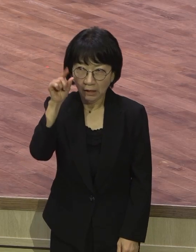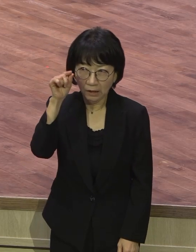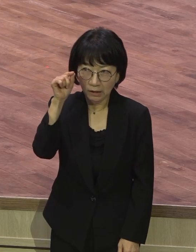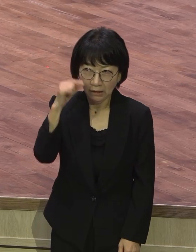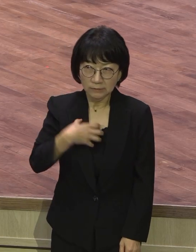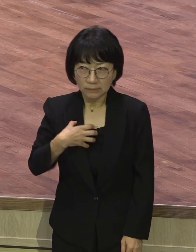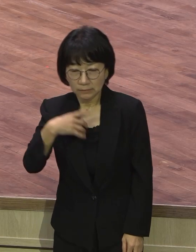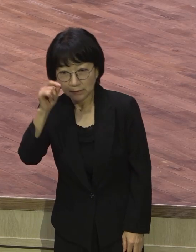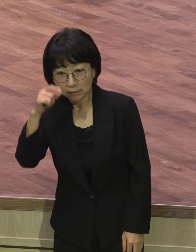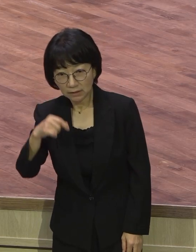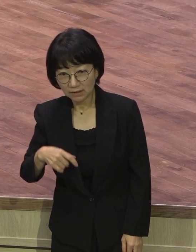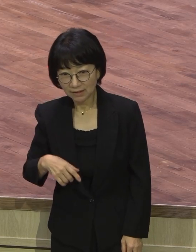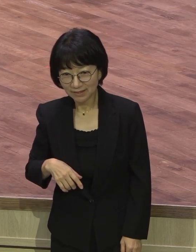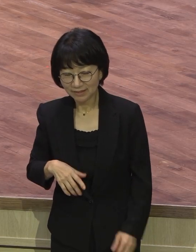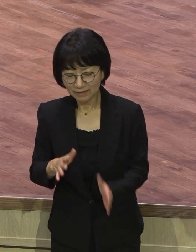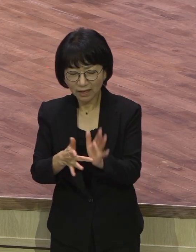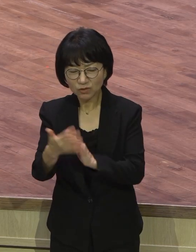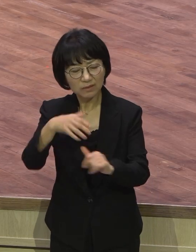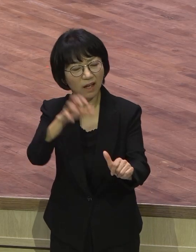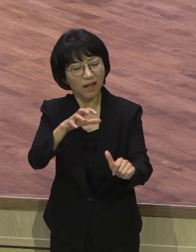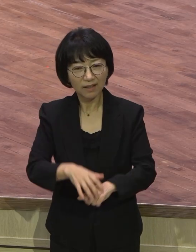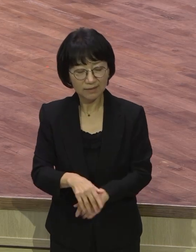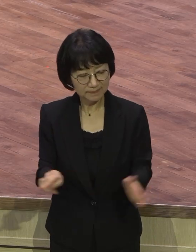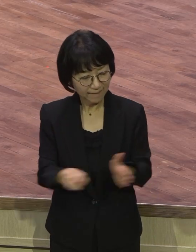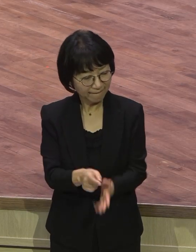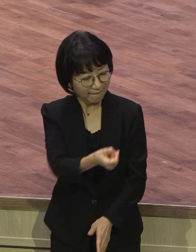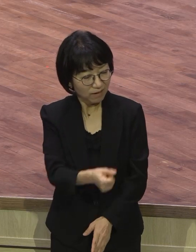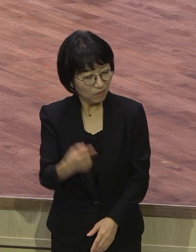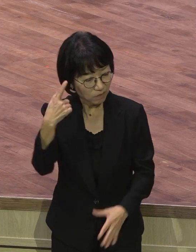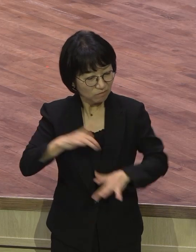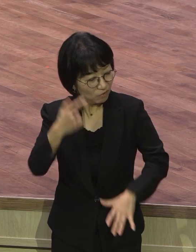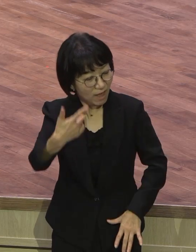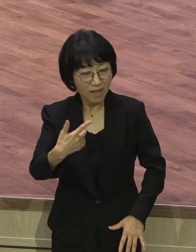어찌하여 무수하느냐 믿음이 적은 자더라